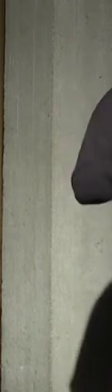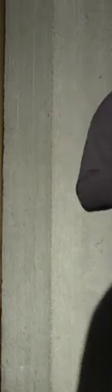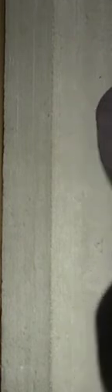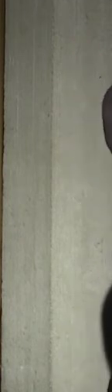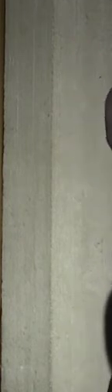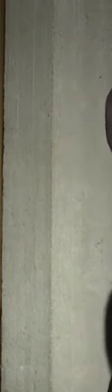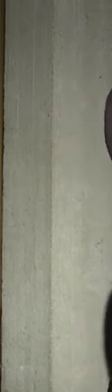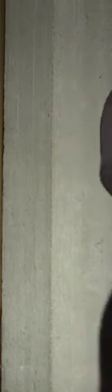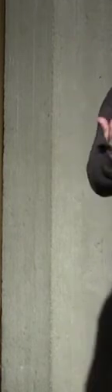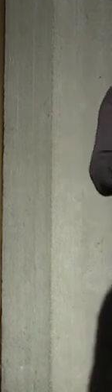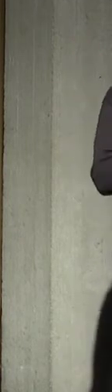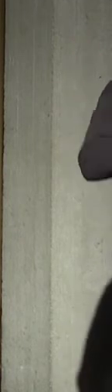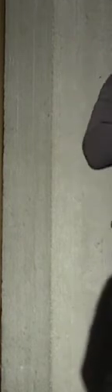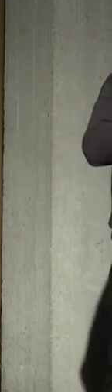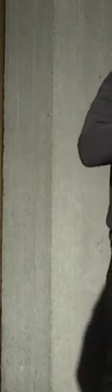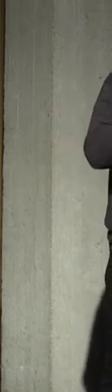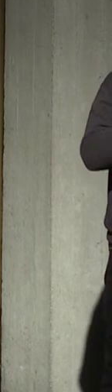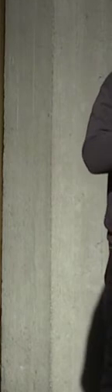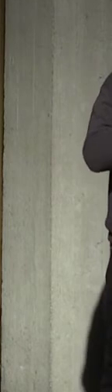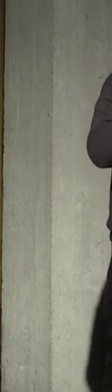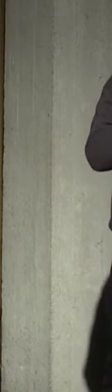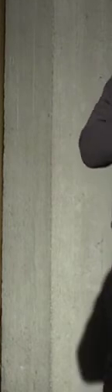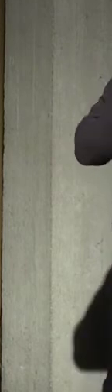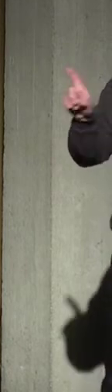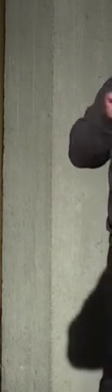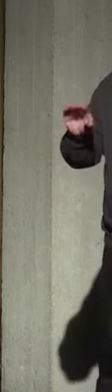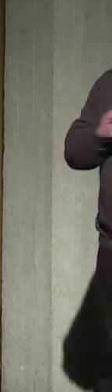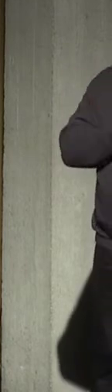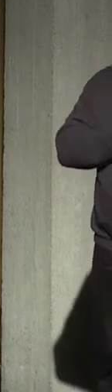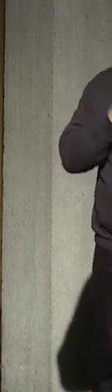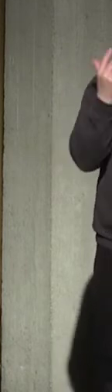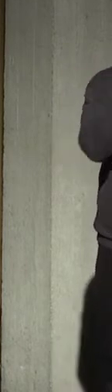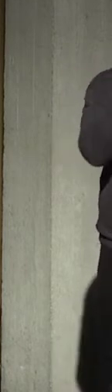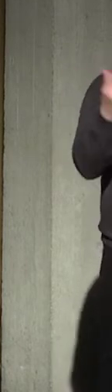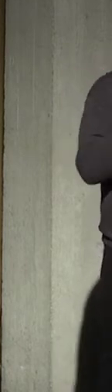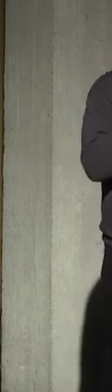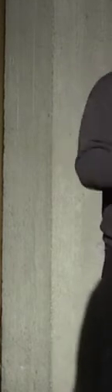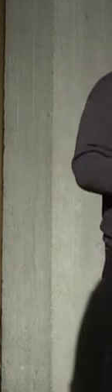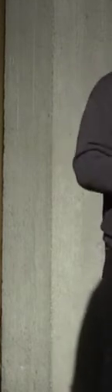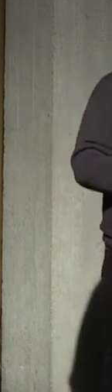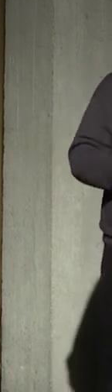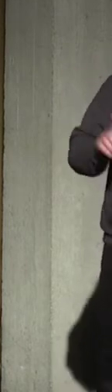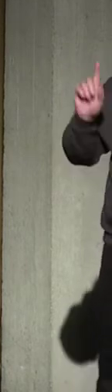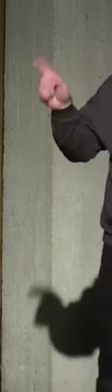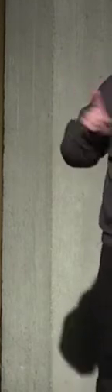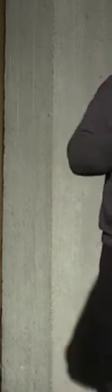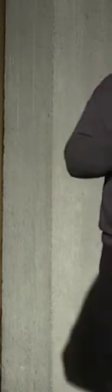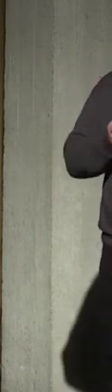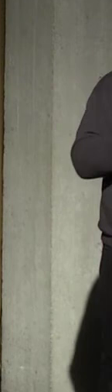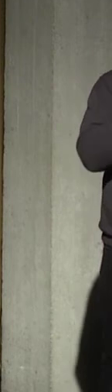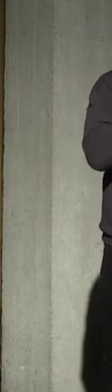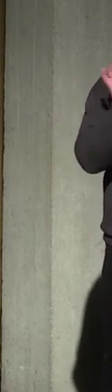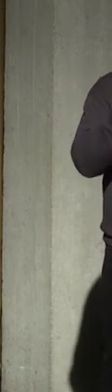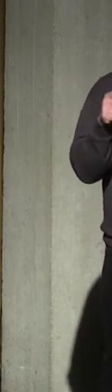gebraucht werden, beraten und sind Ansprechpartner für Sorgen und Nöte. Sie sind damit Ihrem Quartier besonders verbunden. Und